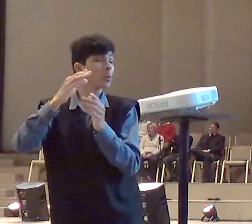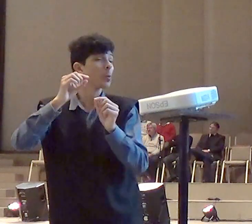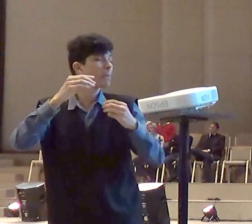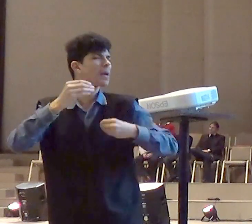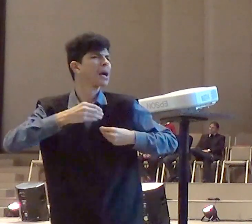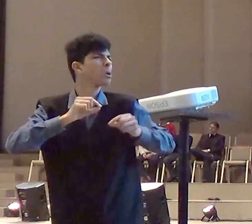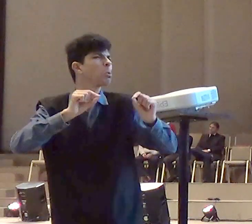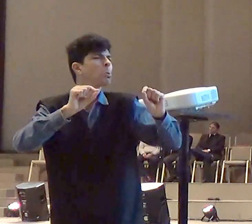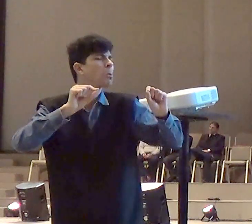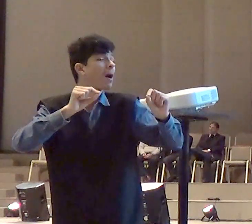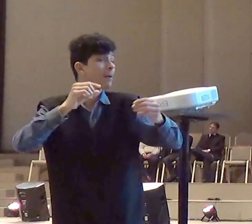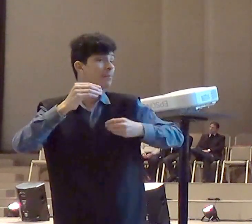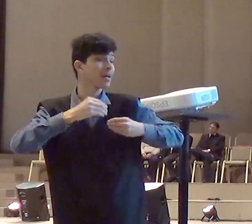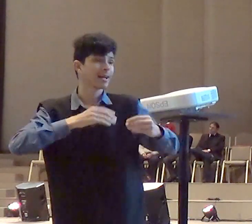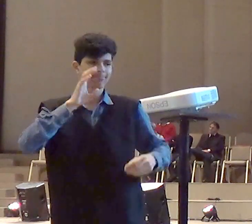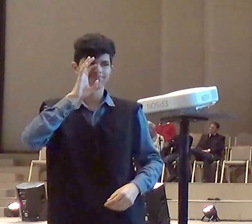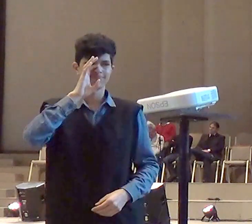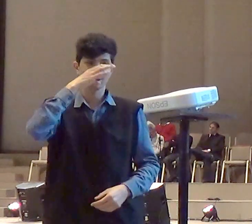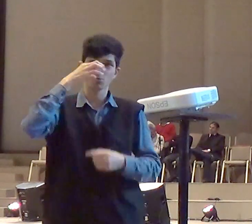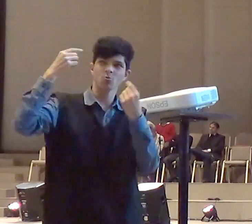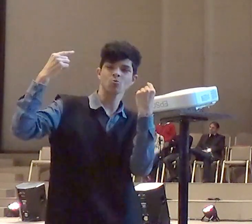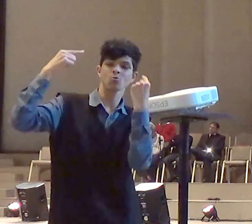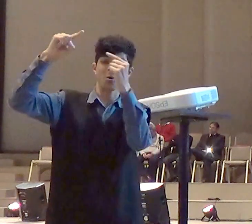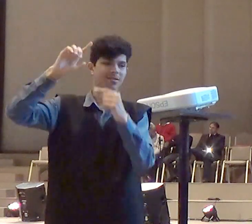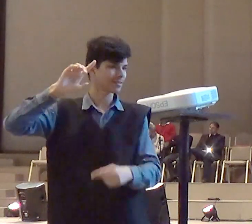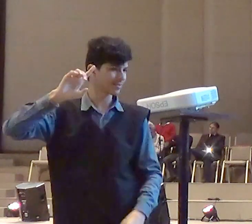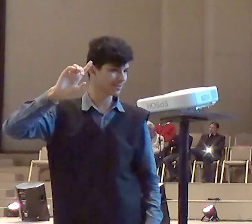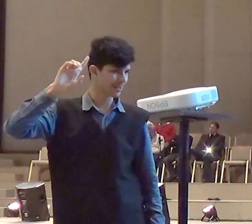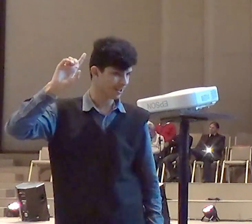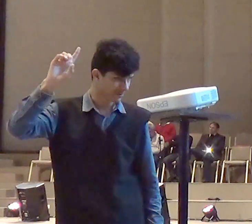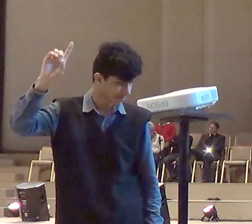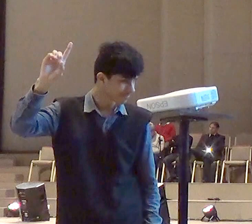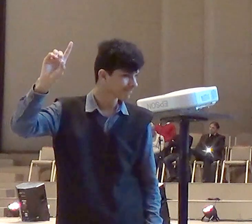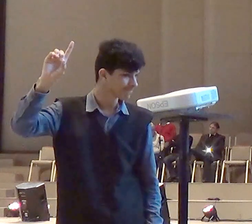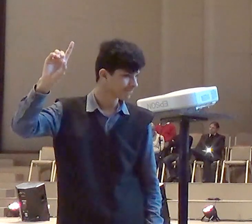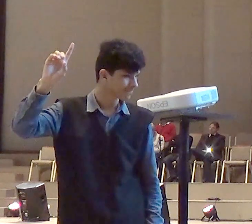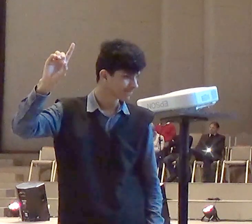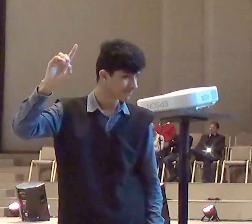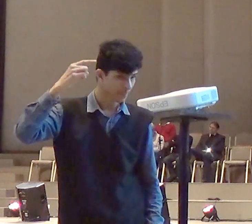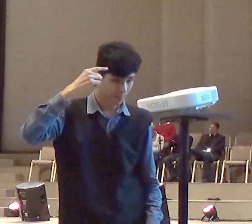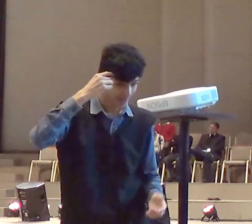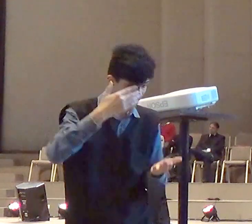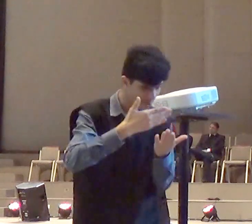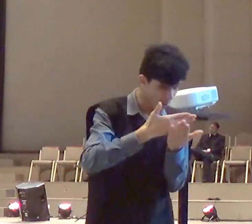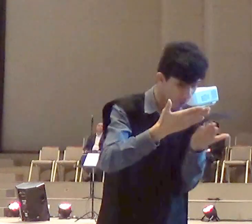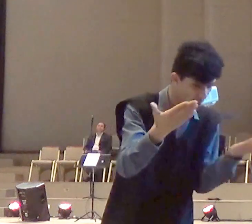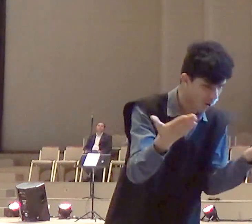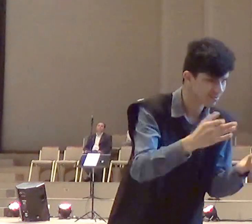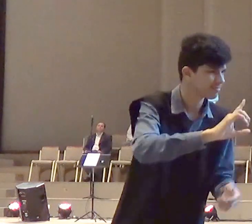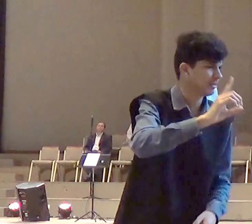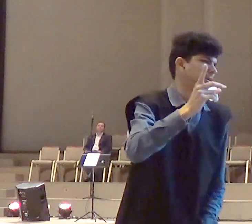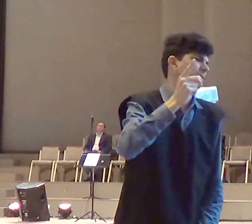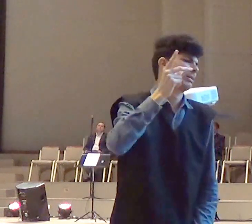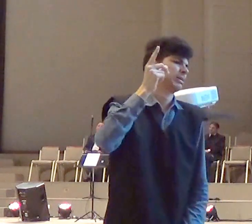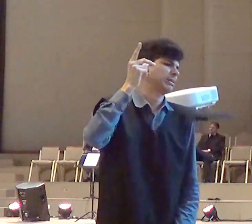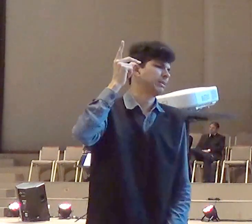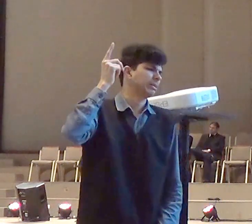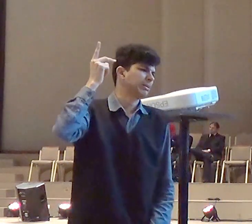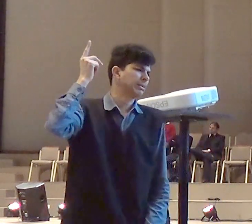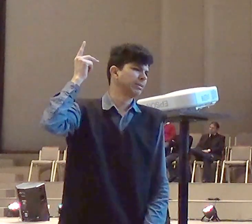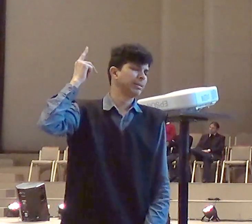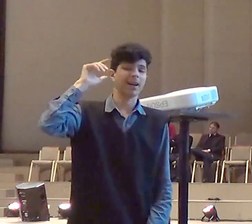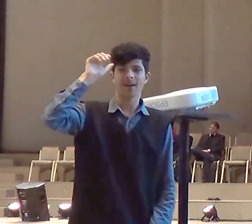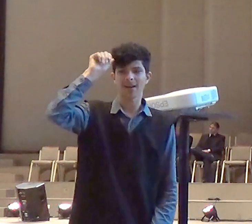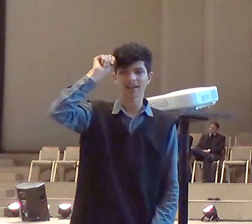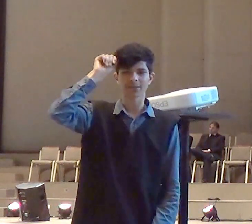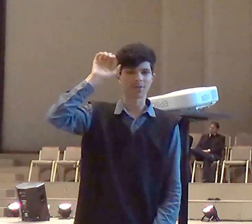absorvido por nós lá no Éden né quando Adão e Eva pecaram e